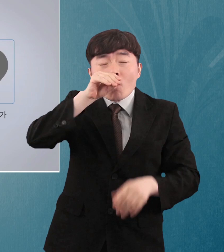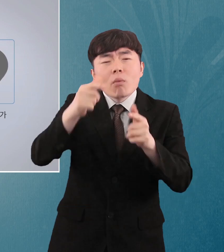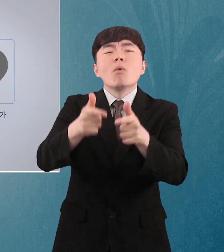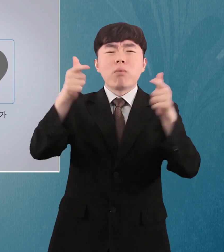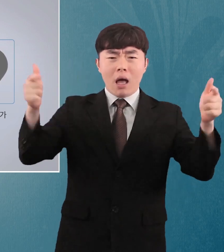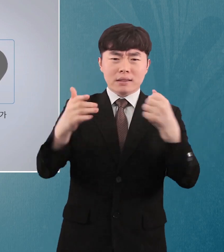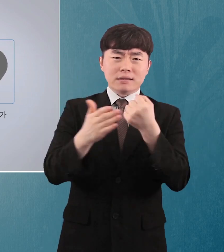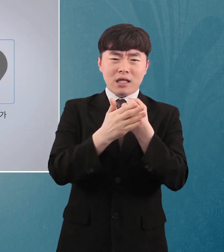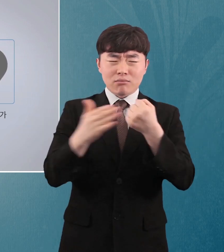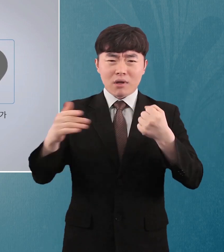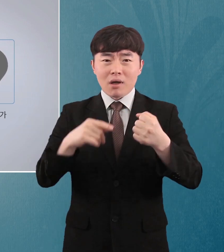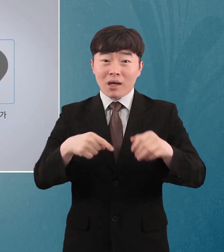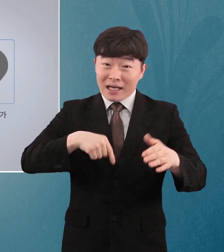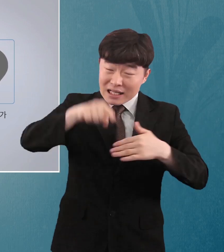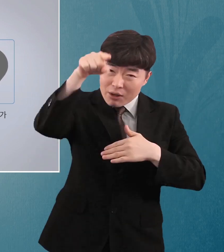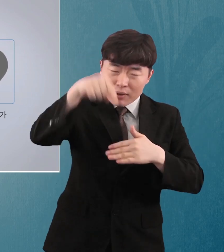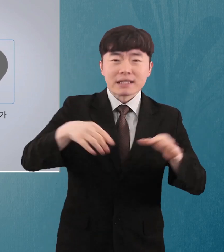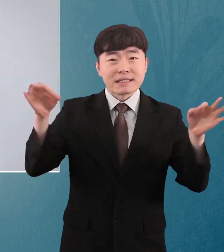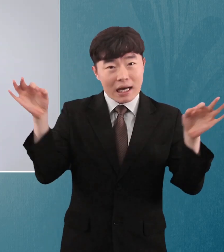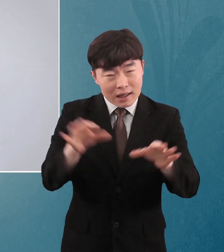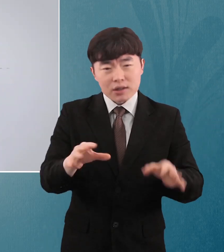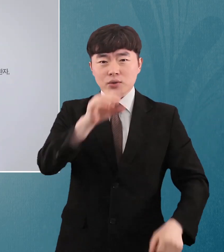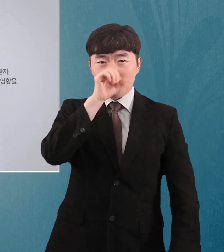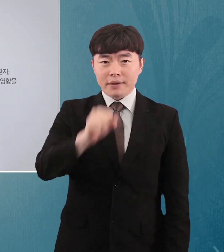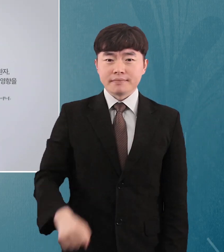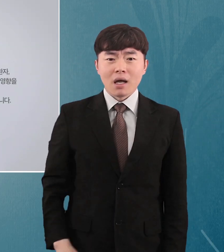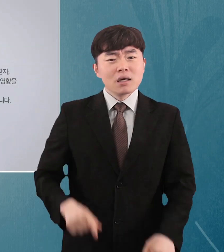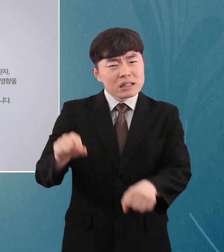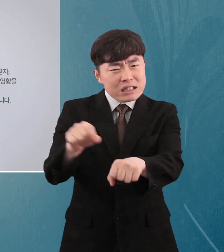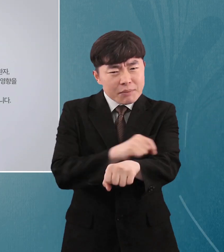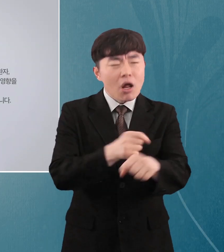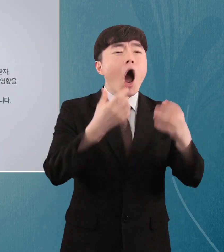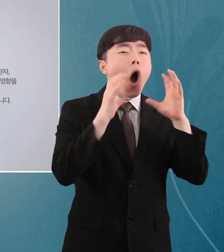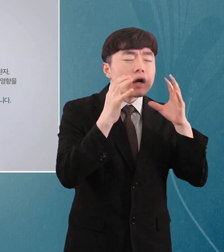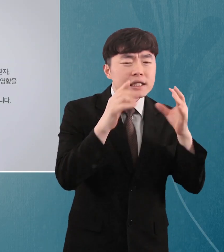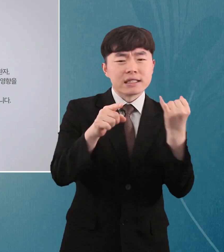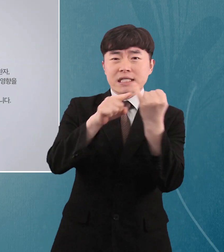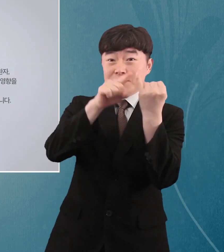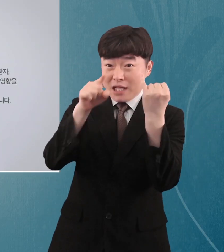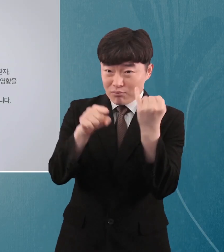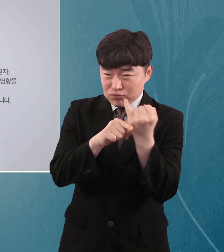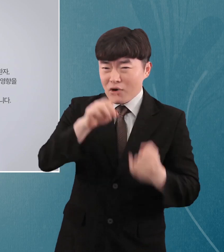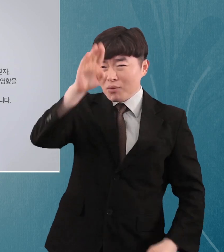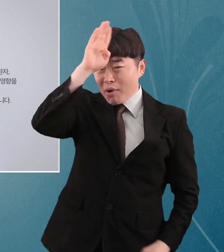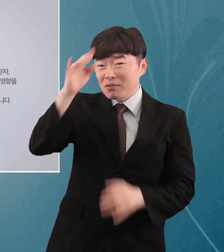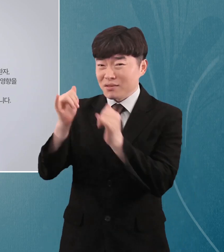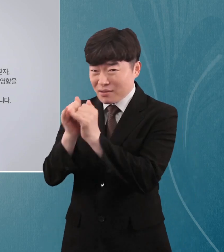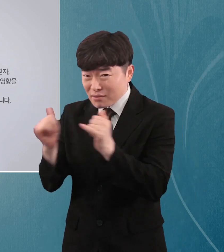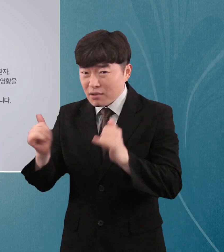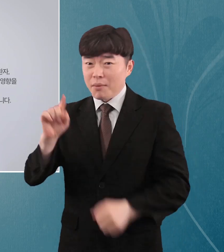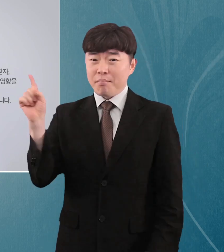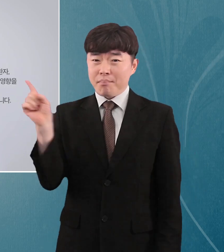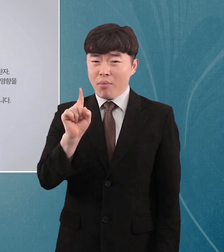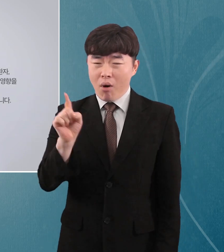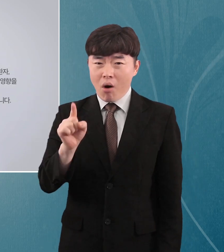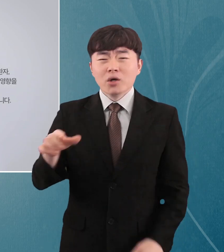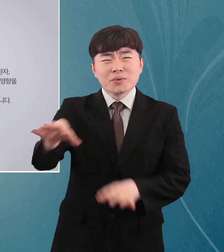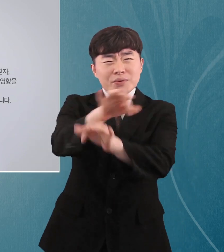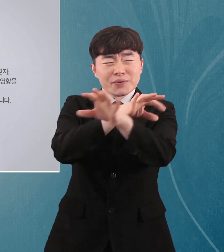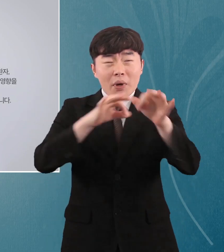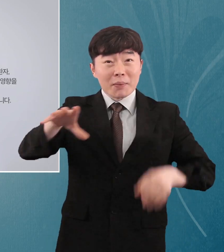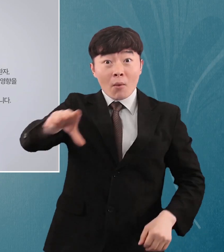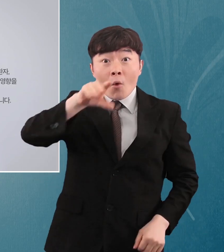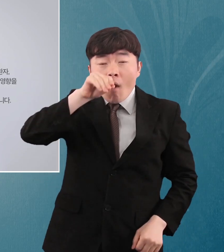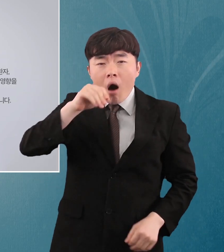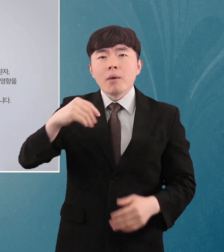외출할 때에는 활동량을 줄이는 것이 좋습니다. 특히 어린이, 임산부, 환자, 노인 등은 미세먼지에 보다